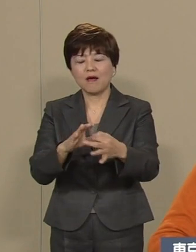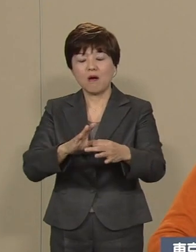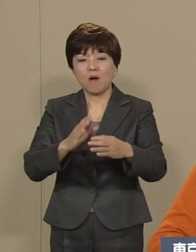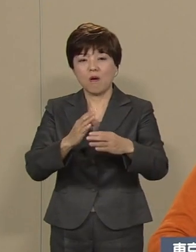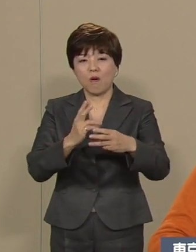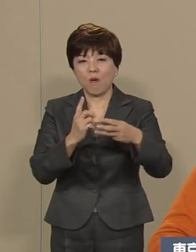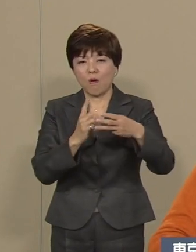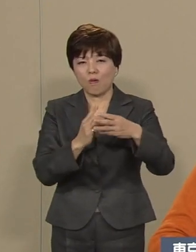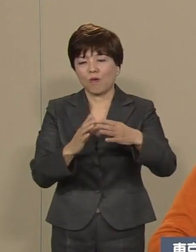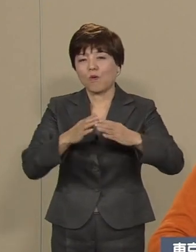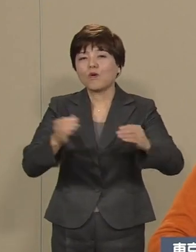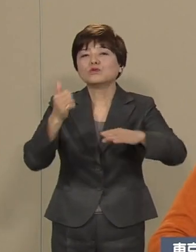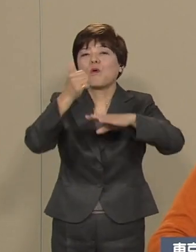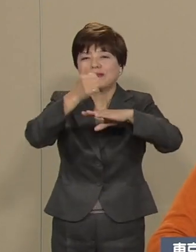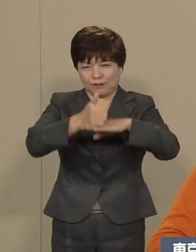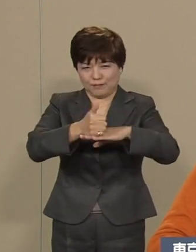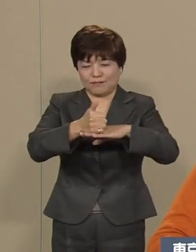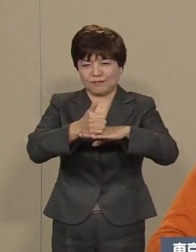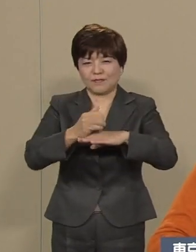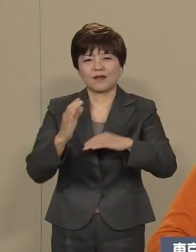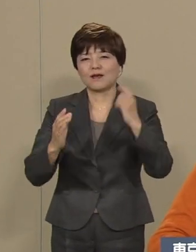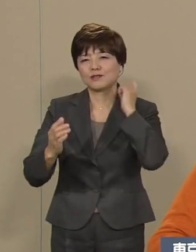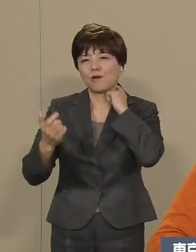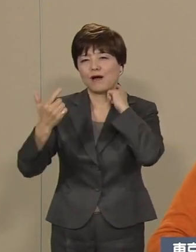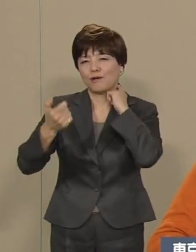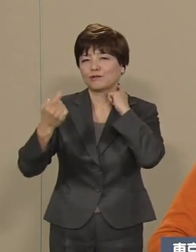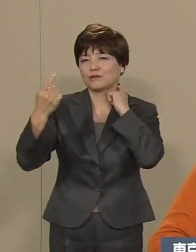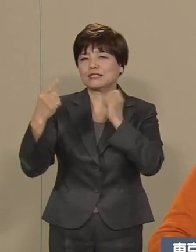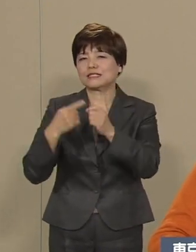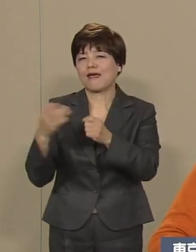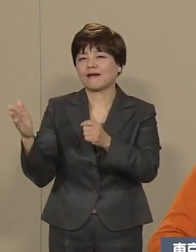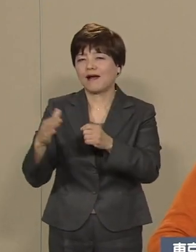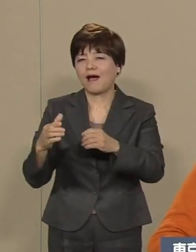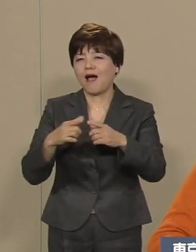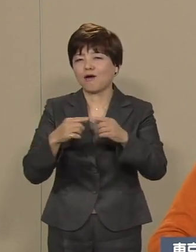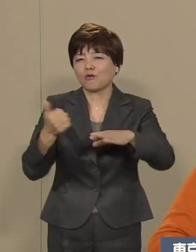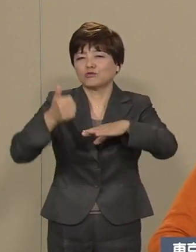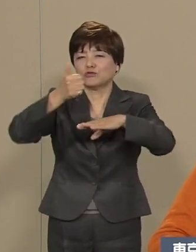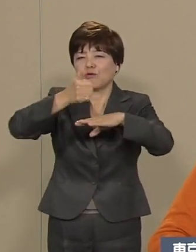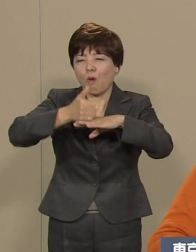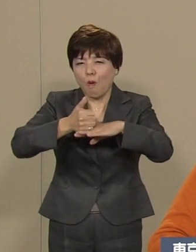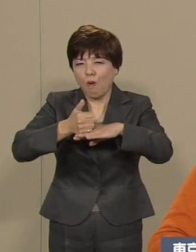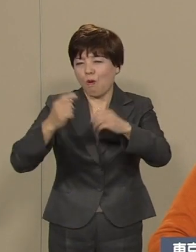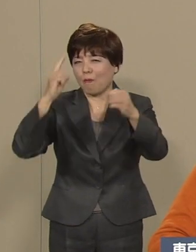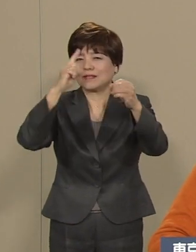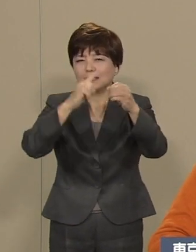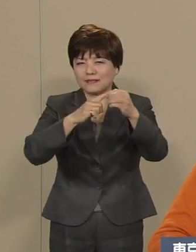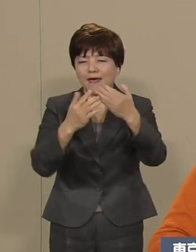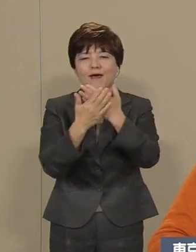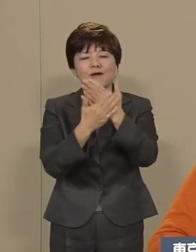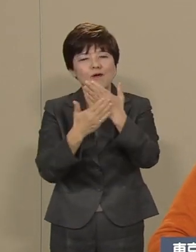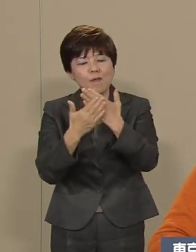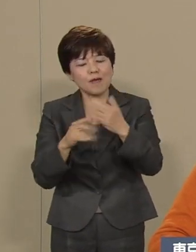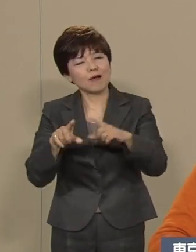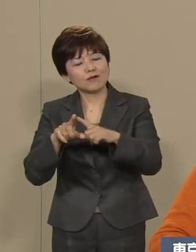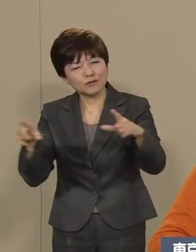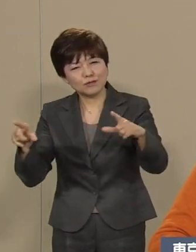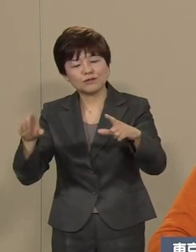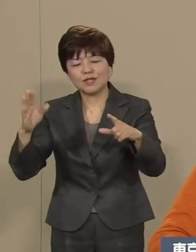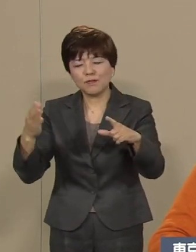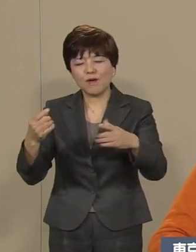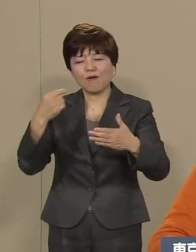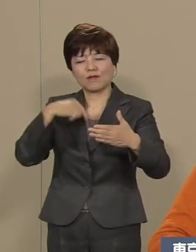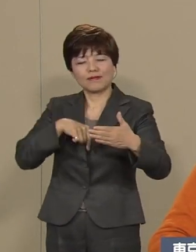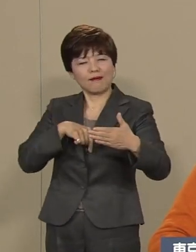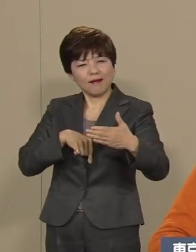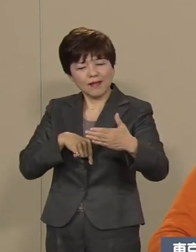です昭和61年から国を目指す周囲全てが表面は普通ですが心の底では馬鹿にされ